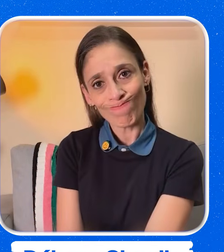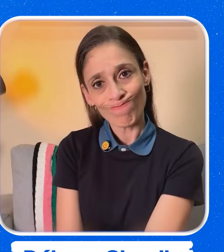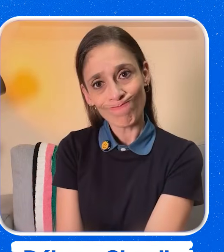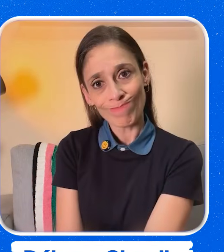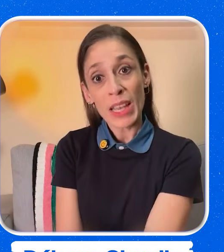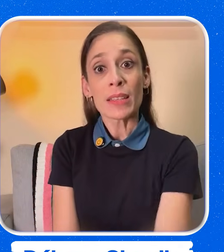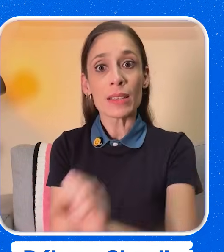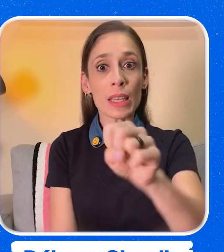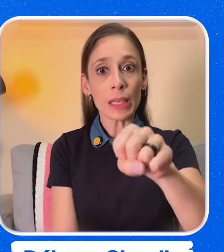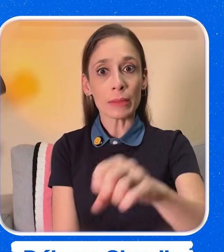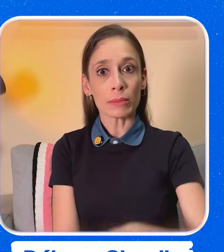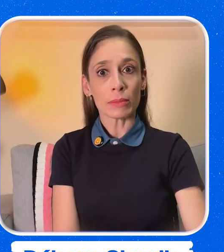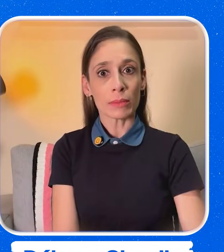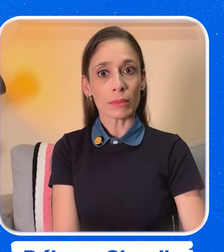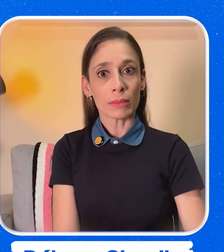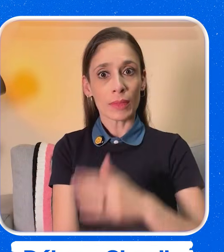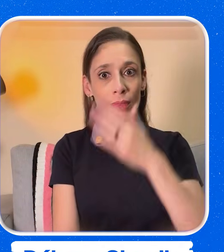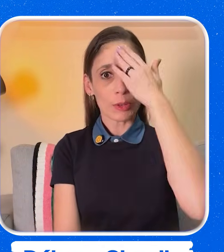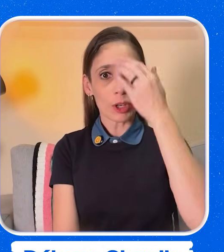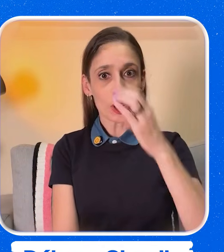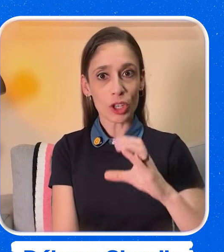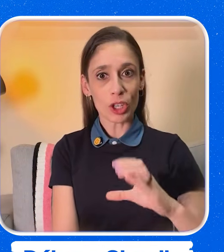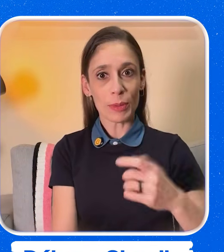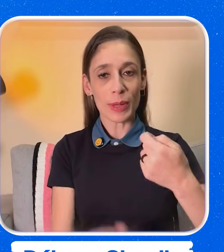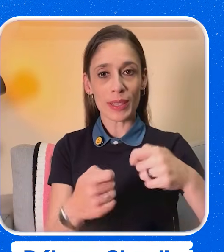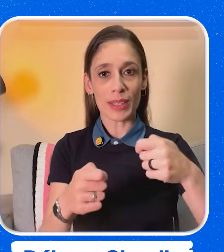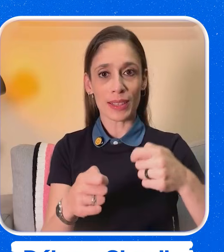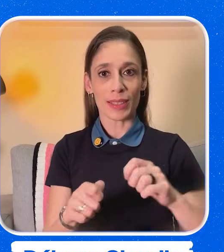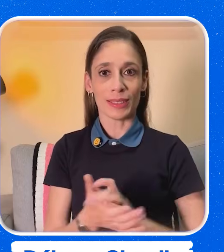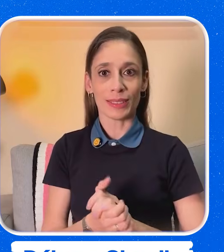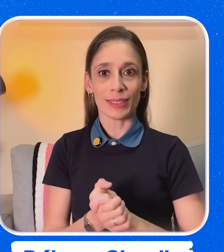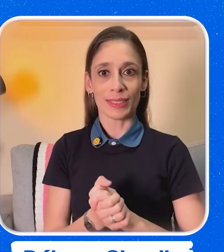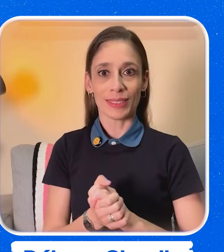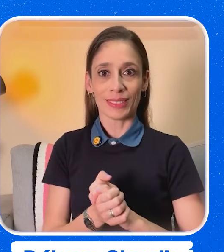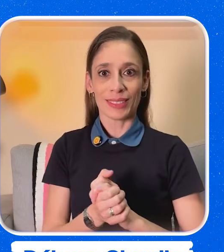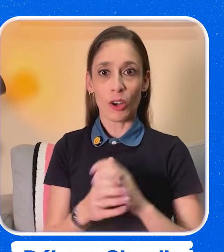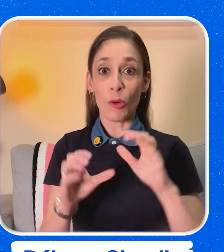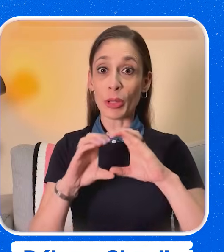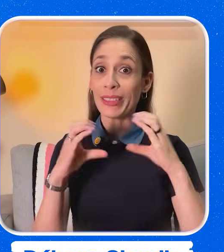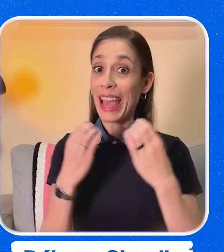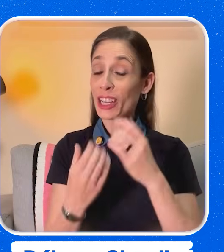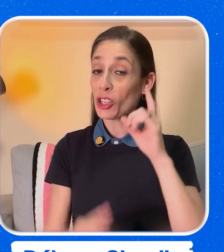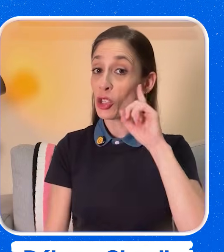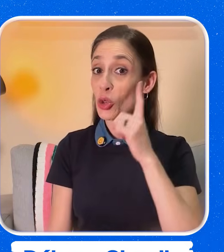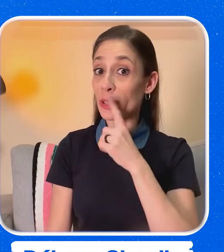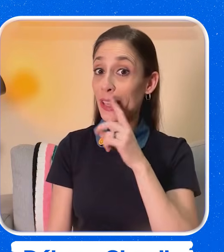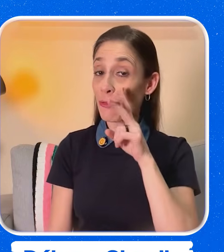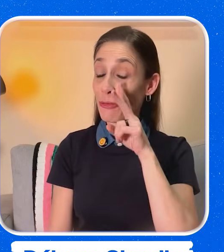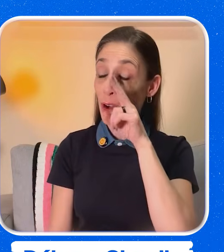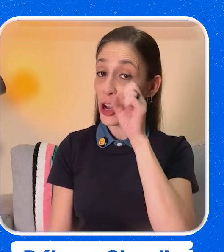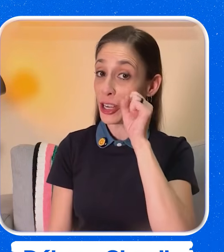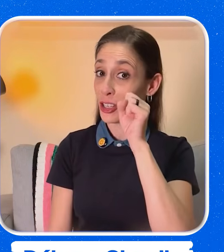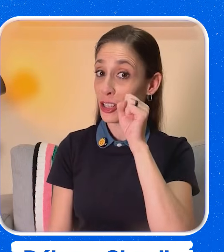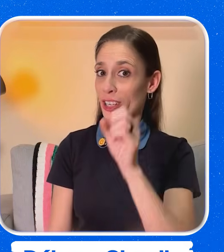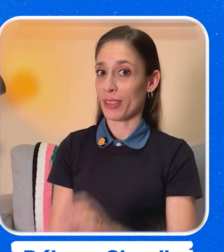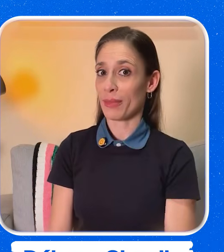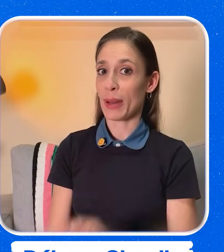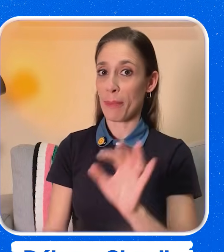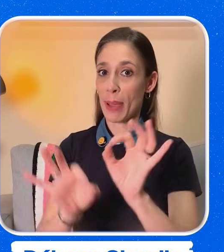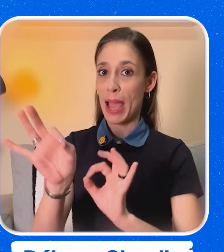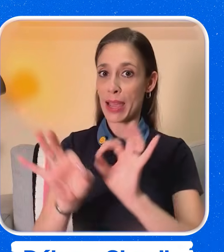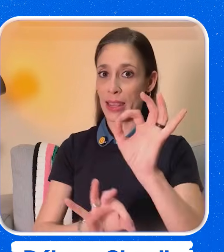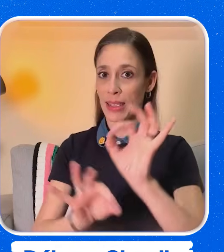em Curitiba, né? Sim, em Curitiba precisa. Comunidade surda